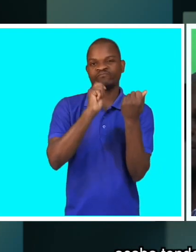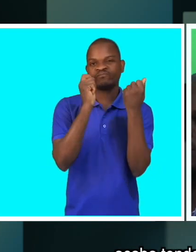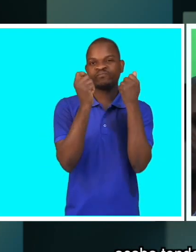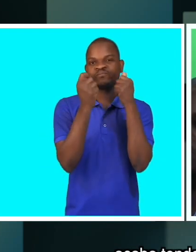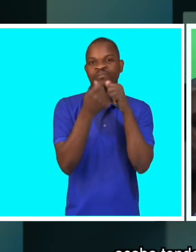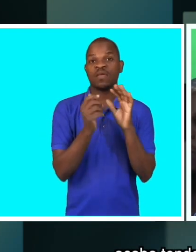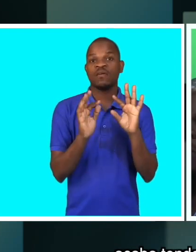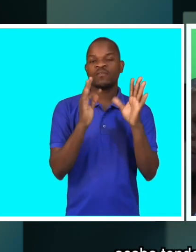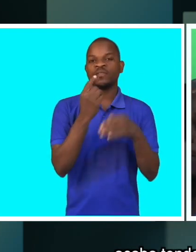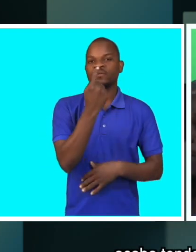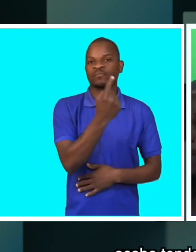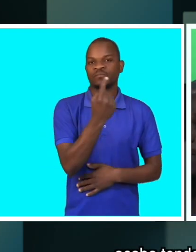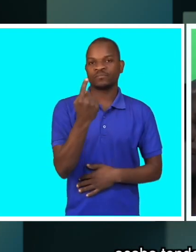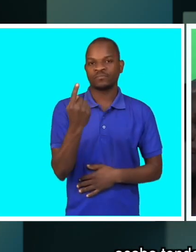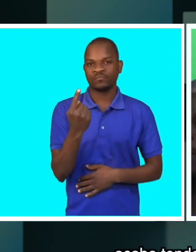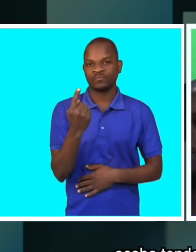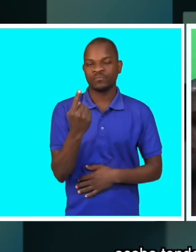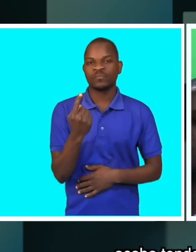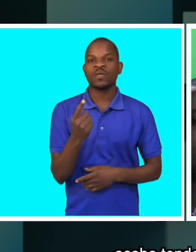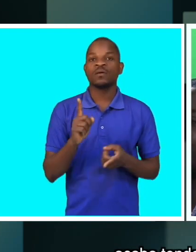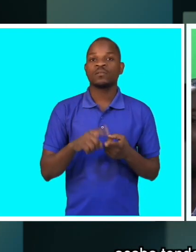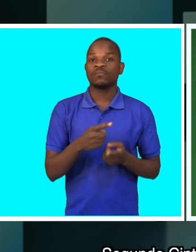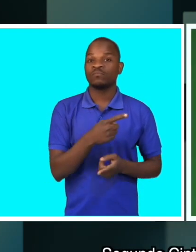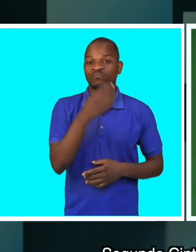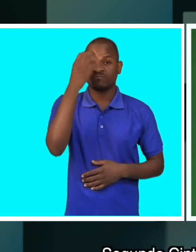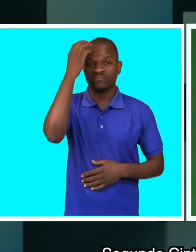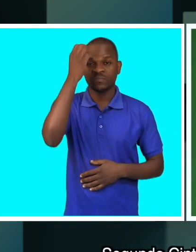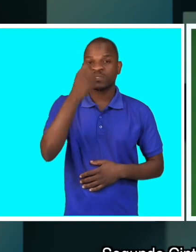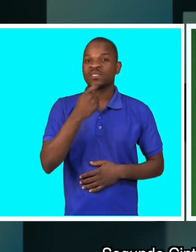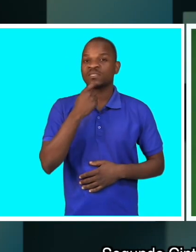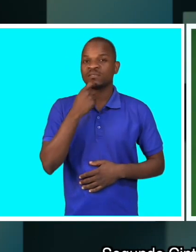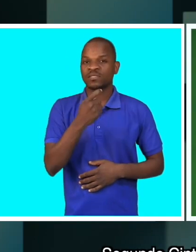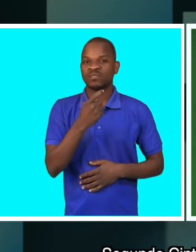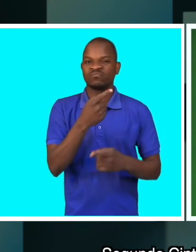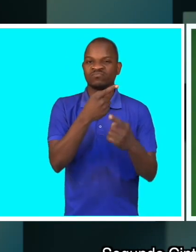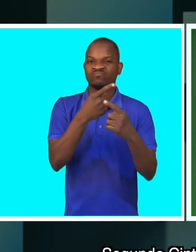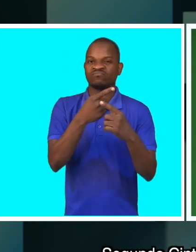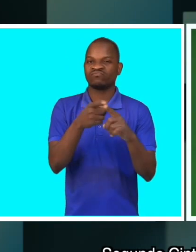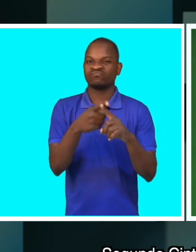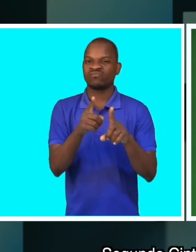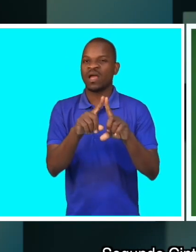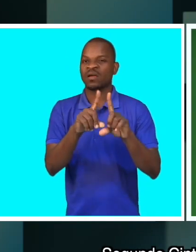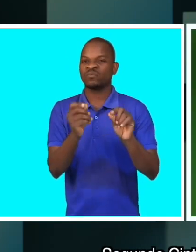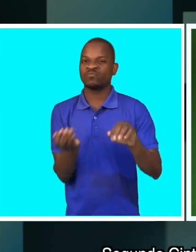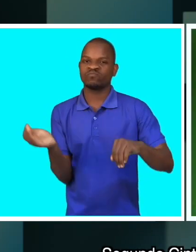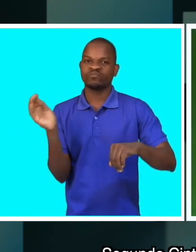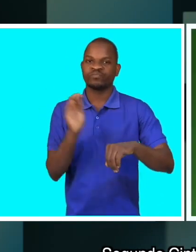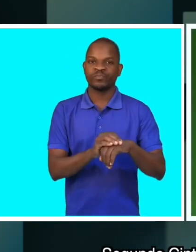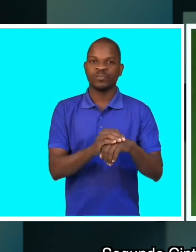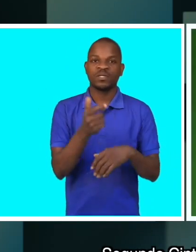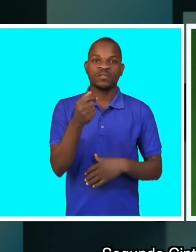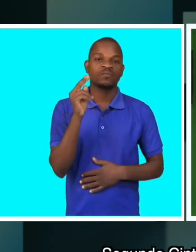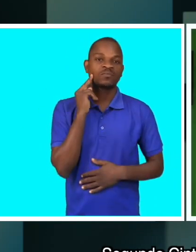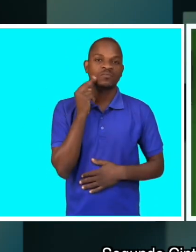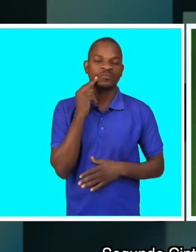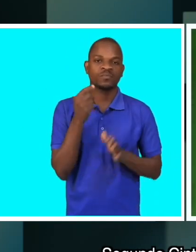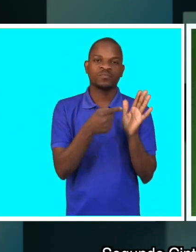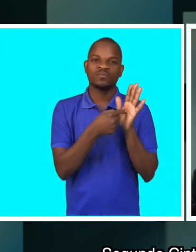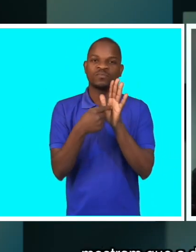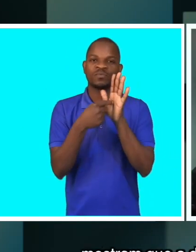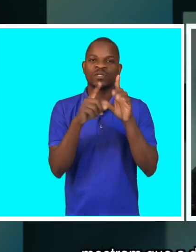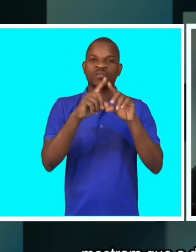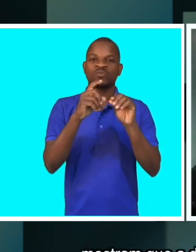uma mudança na vida de cada um de nós. Segundo Cintura, a diversidade de profissionais da TV Surdo e o trabalho por eles